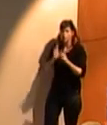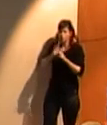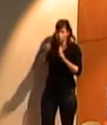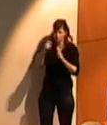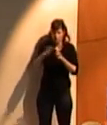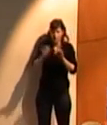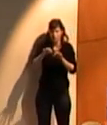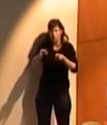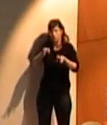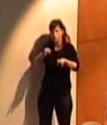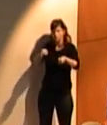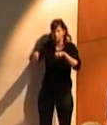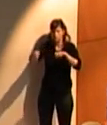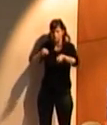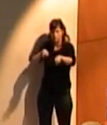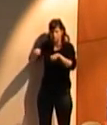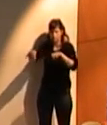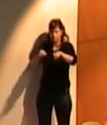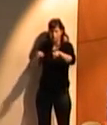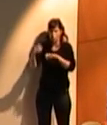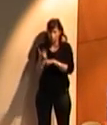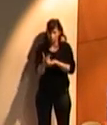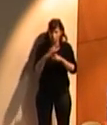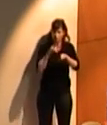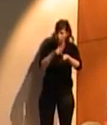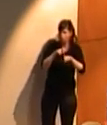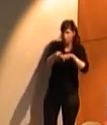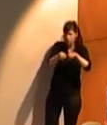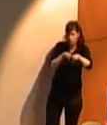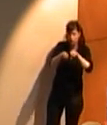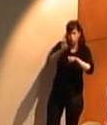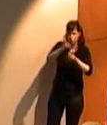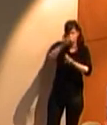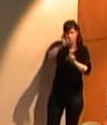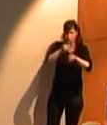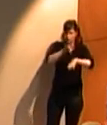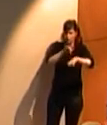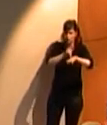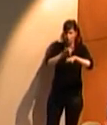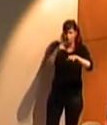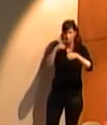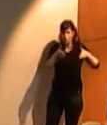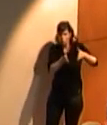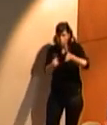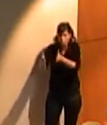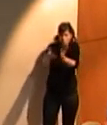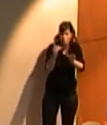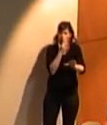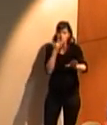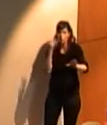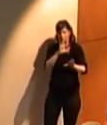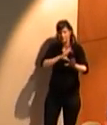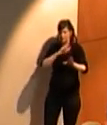patients, donc sur lequel il a travaillé les courbes, la couleur, pour réduire l'impact en fait, de cette image